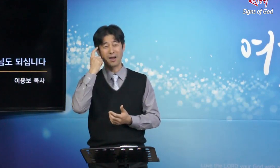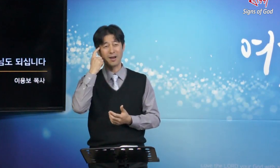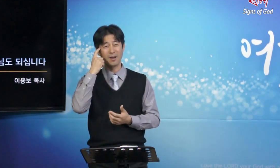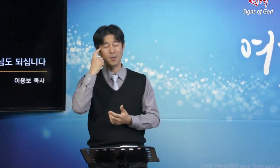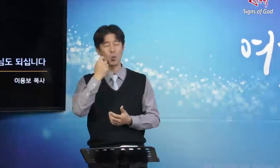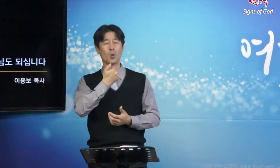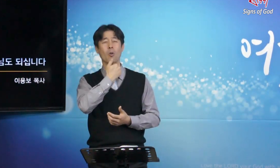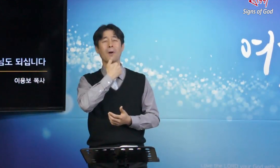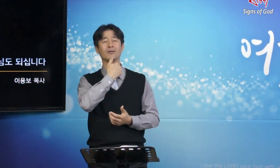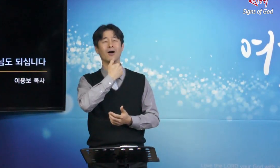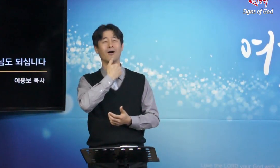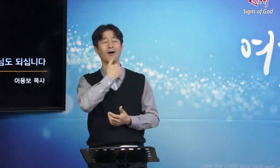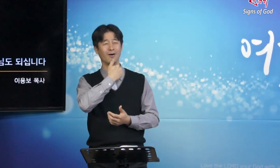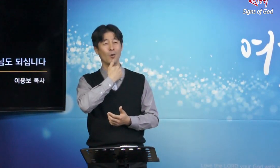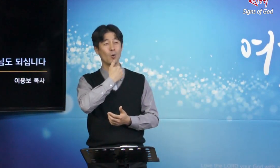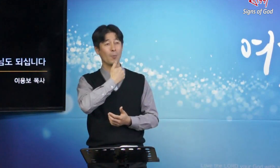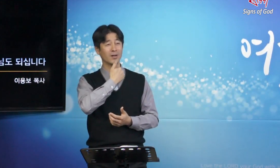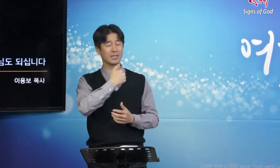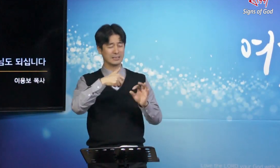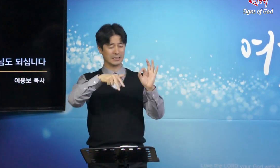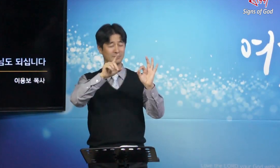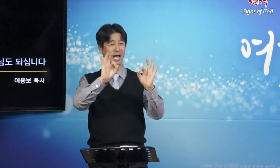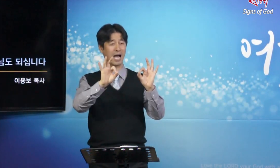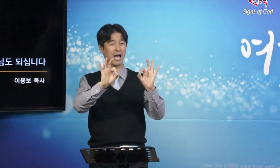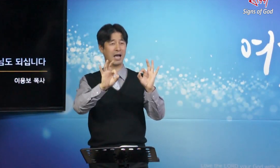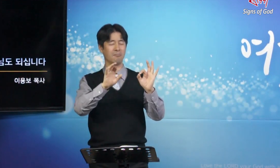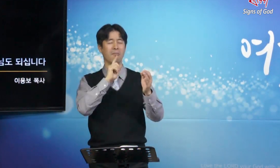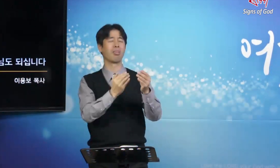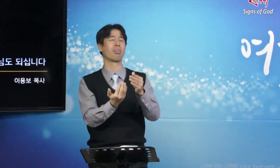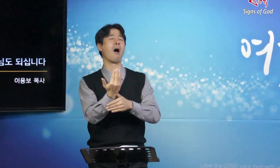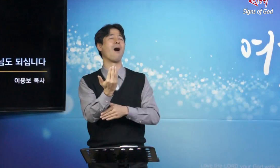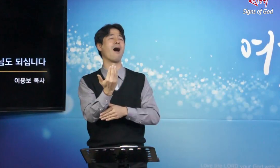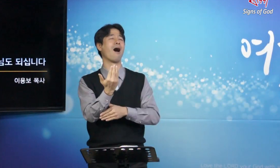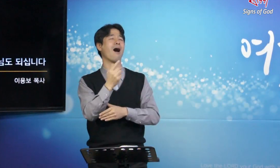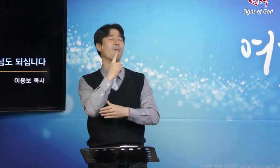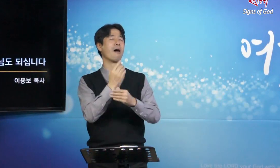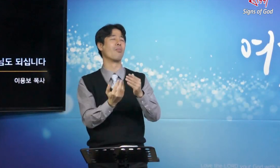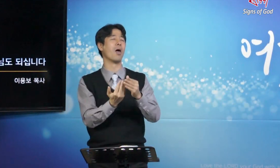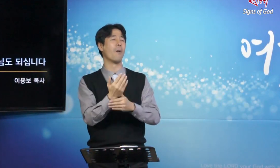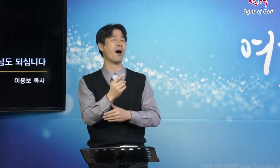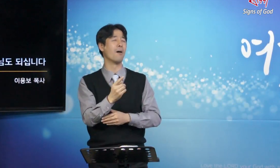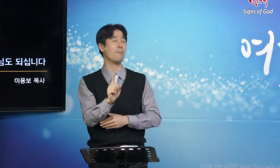왜 그럴까요? 로마서 말씀에 보면 로마서 10장에 말씀이 나오죠.